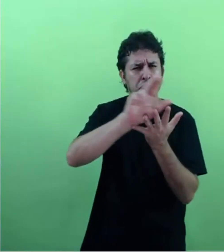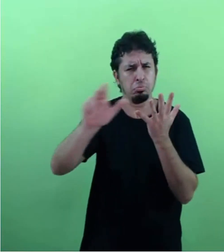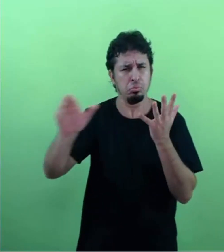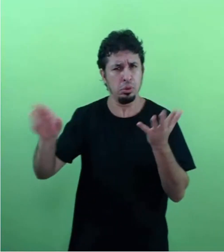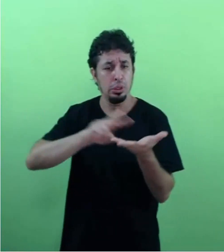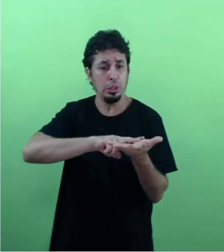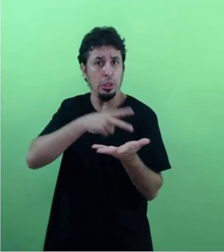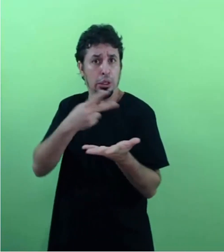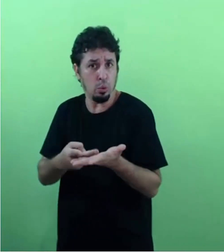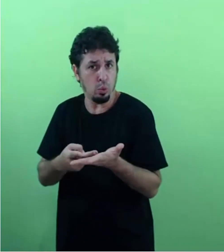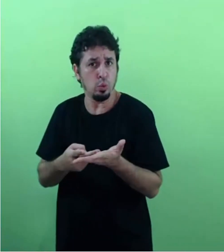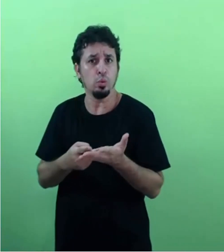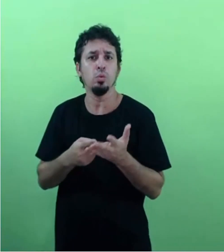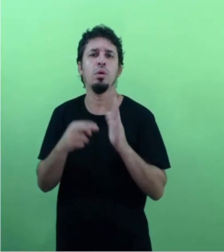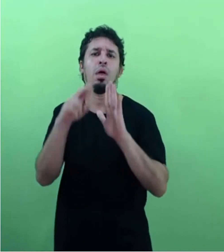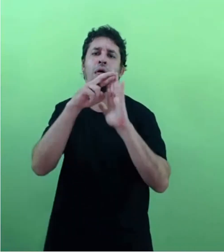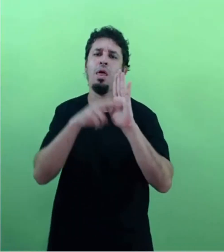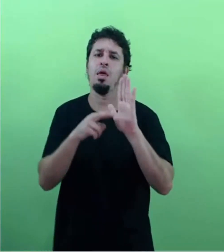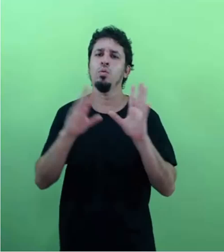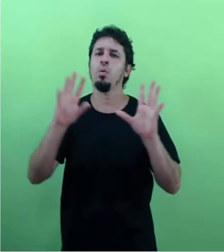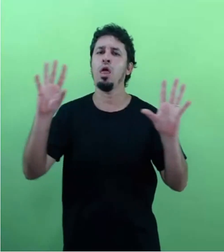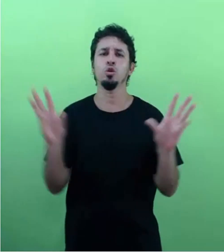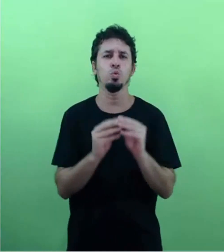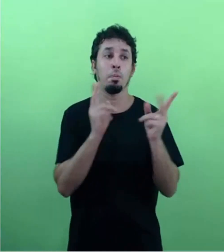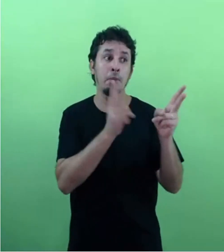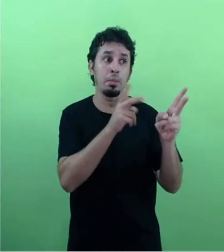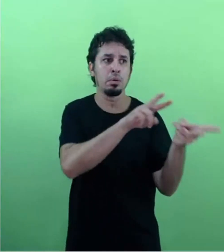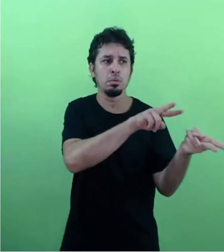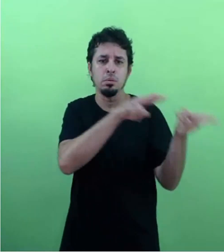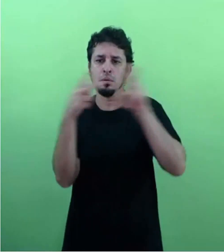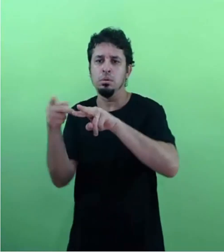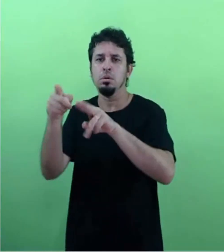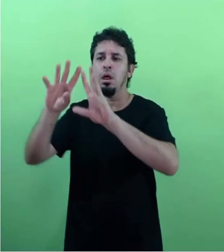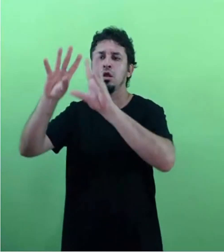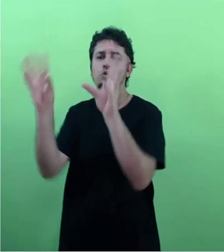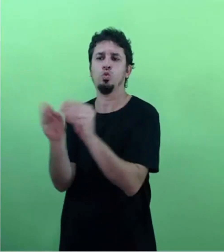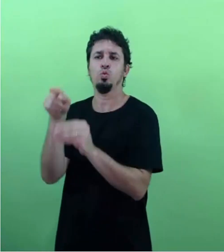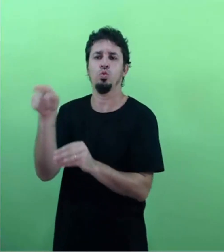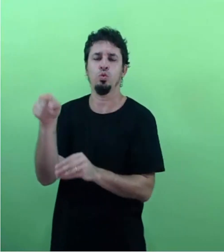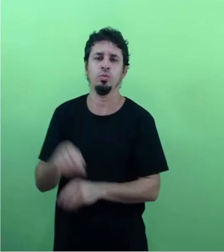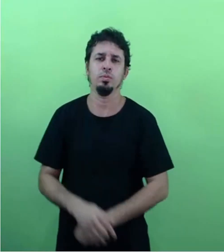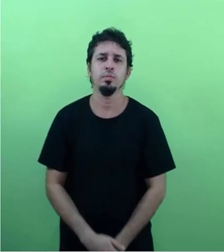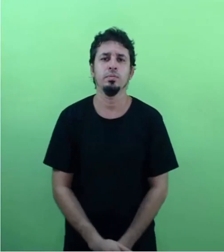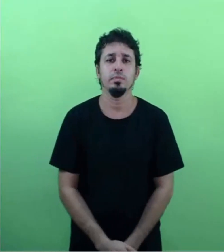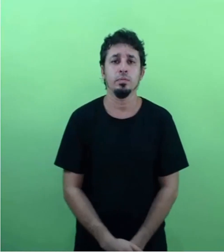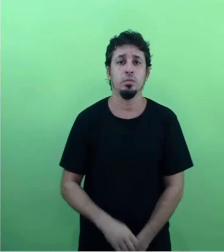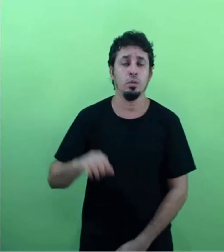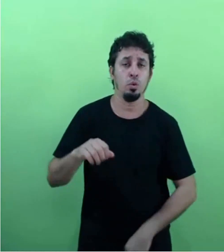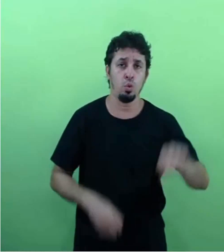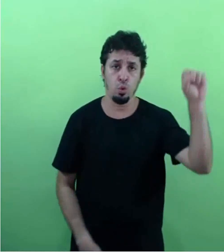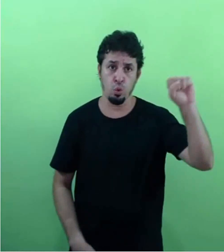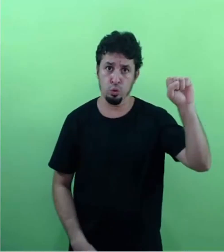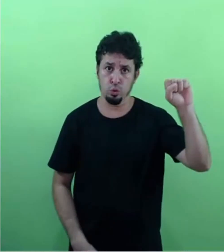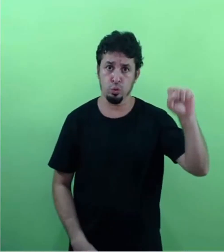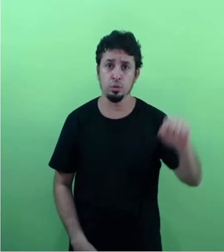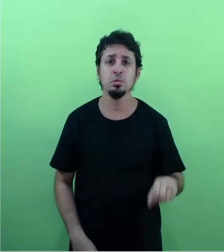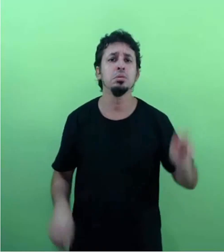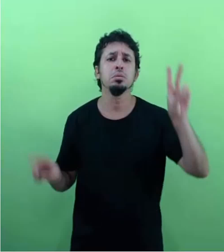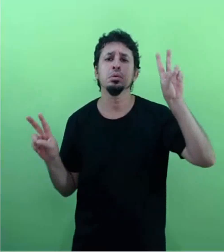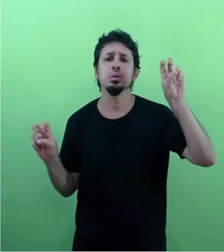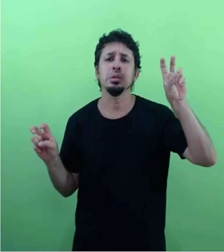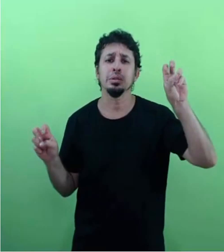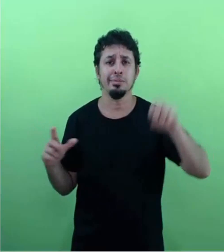internacionais, etc., e segue todas as regras do resumo e dos sinais principais. 8.